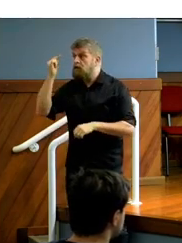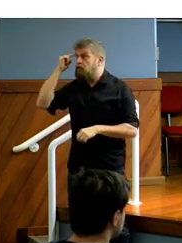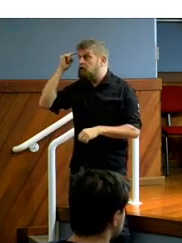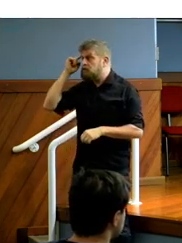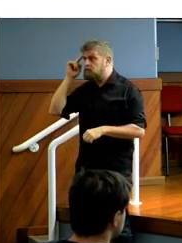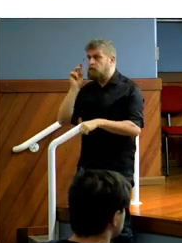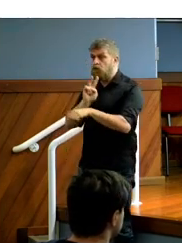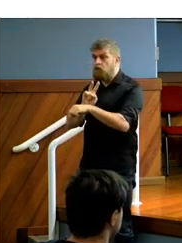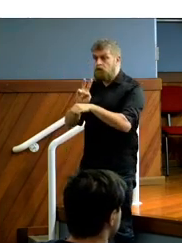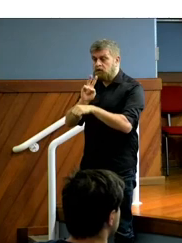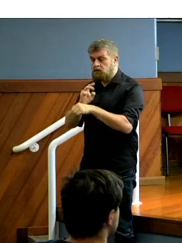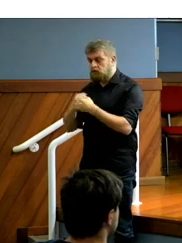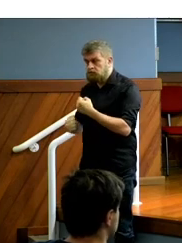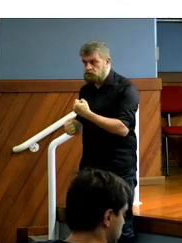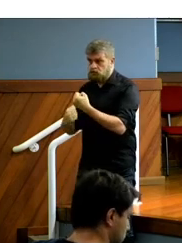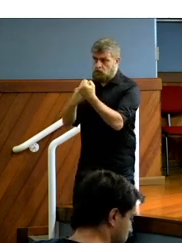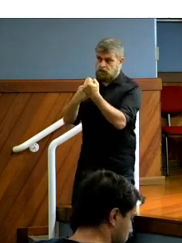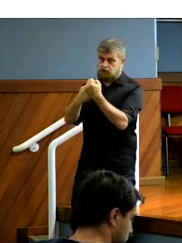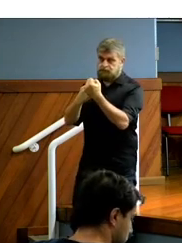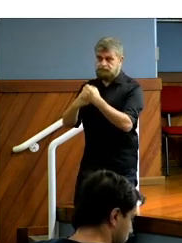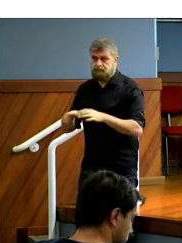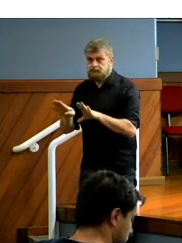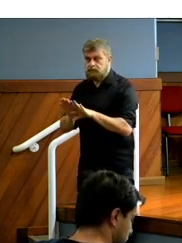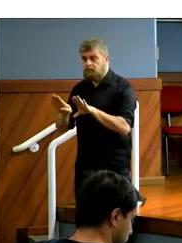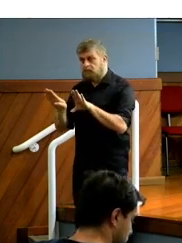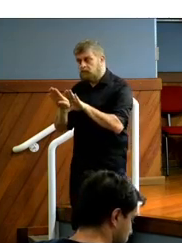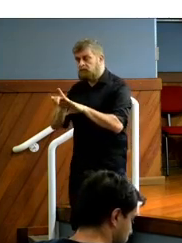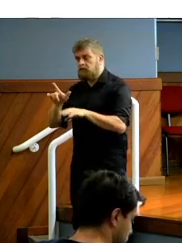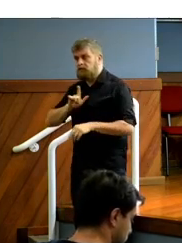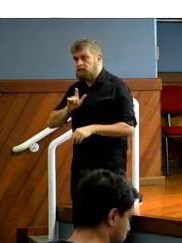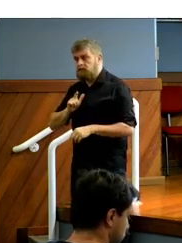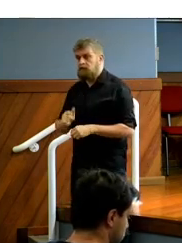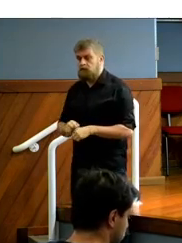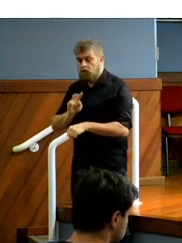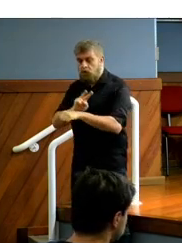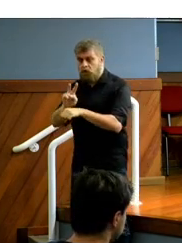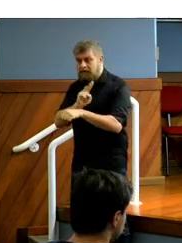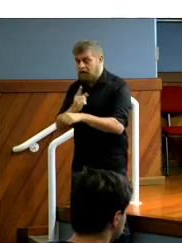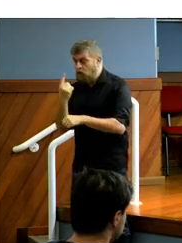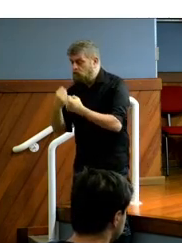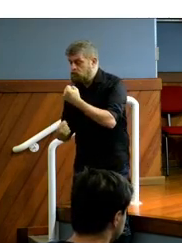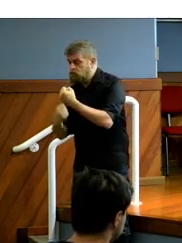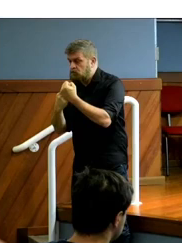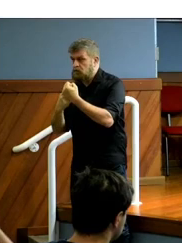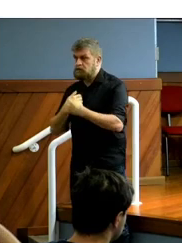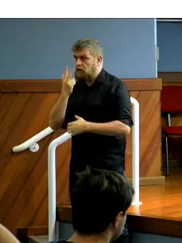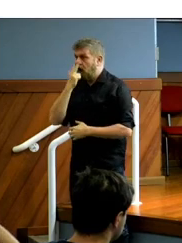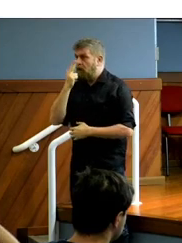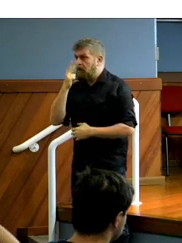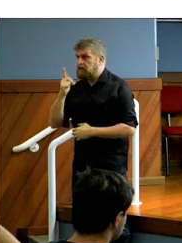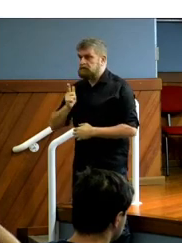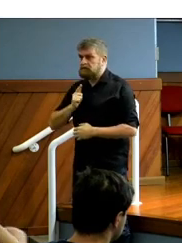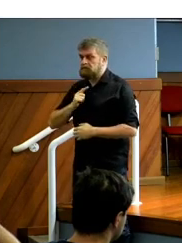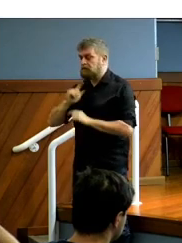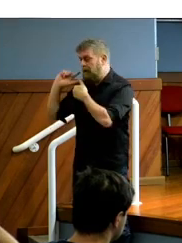nesse cuidado do suporte, né, dos suportes, né, que inclui também aqui na preservação o cuidado de um suporte que, para a gente, parece que não é muito